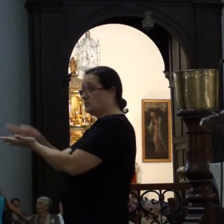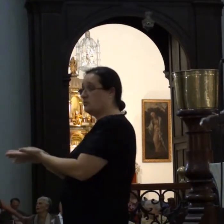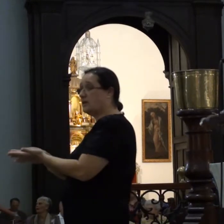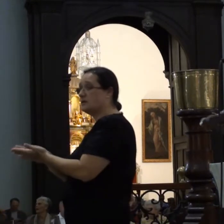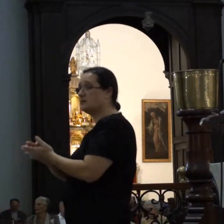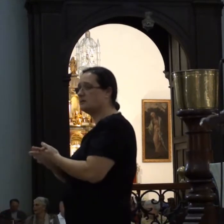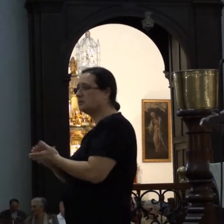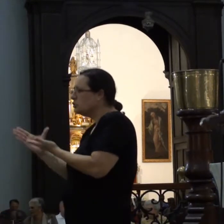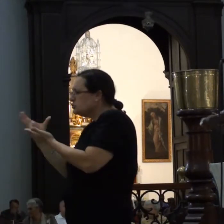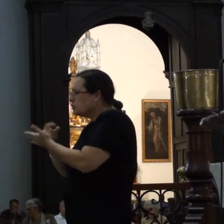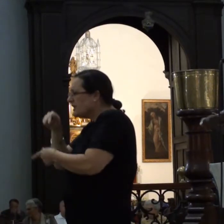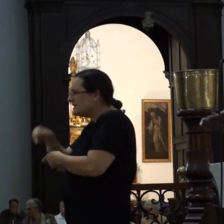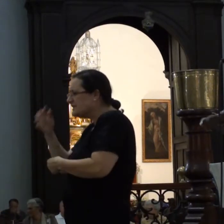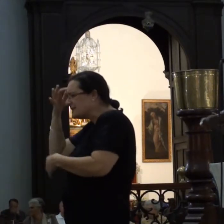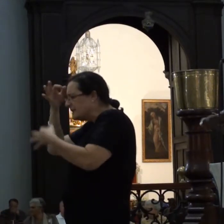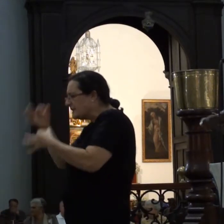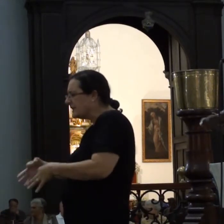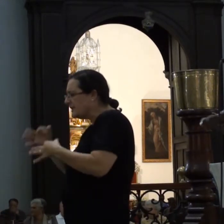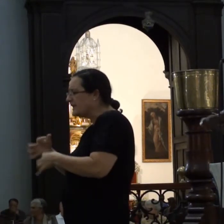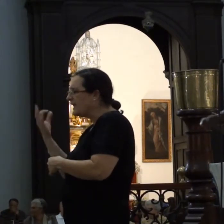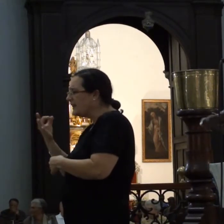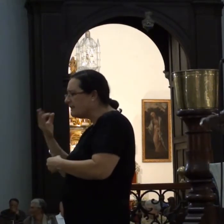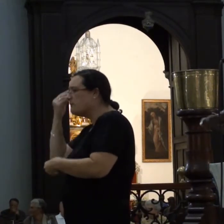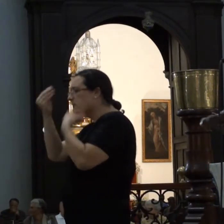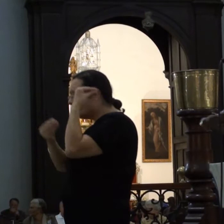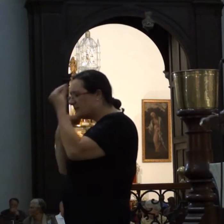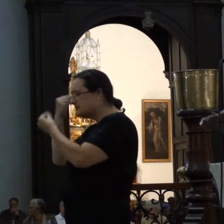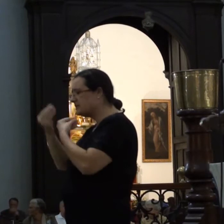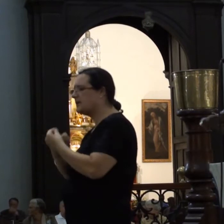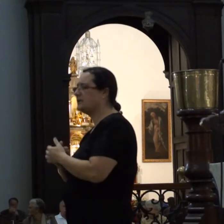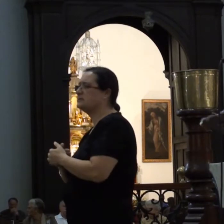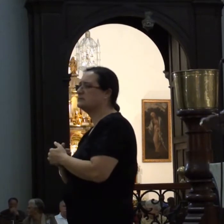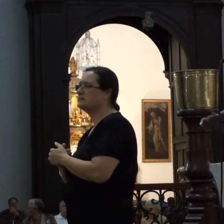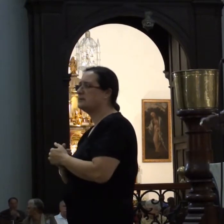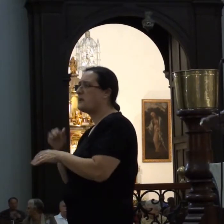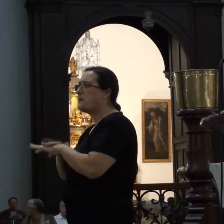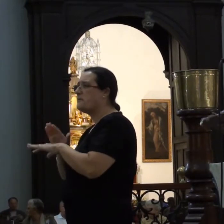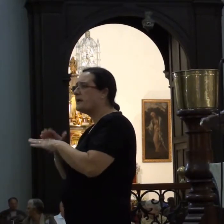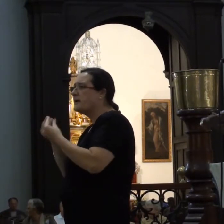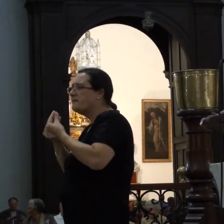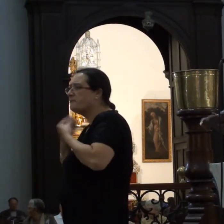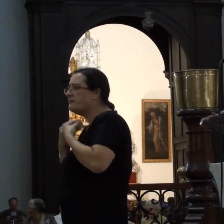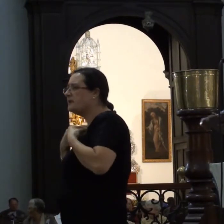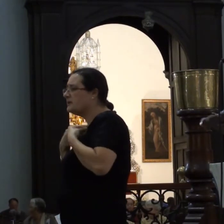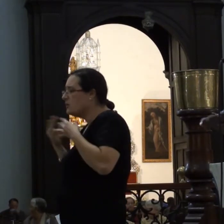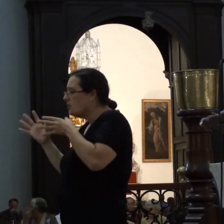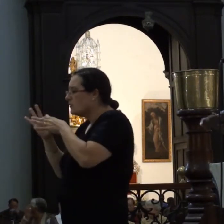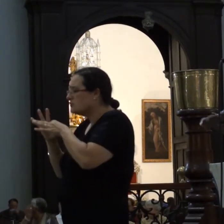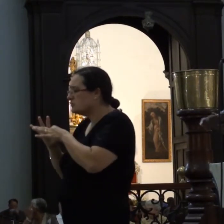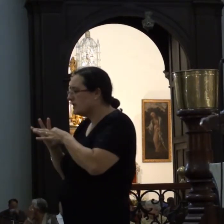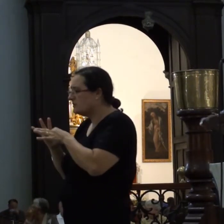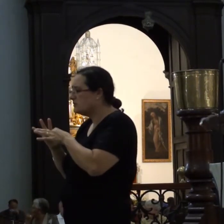Las Palmas todas estas realidades tienen que ser perfeccionadas pensadas para vivir en consonancia